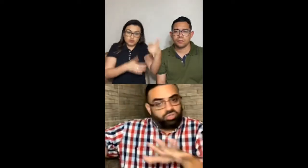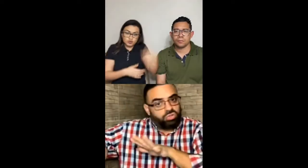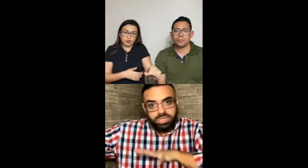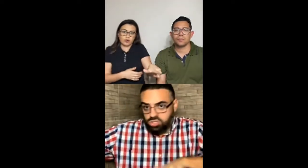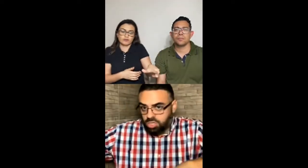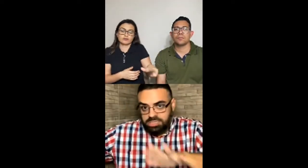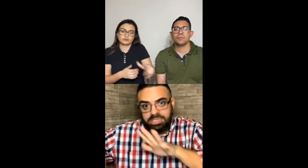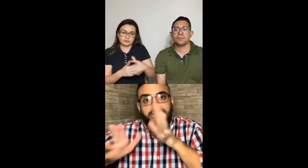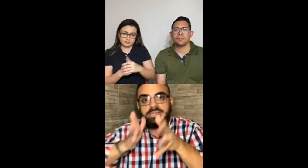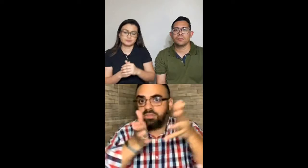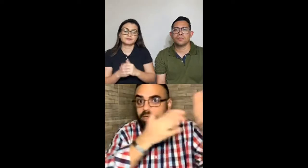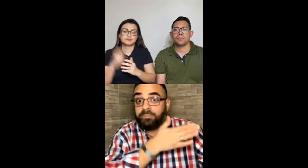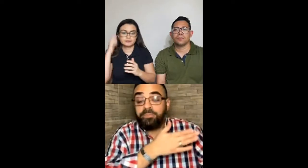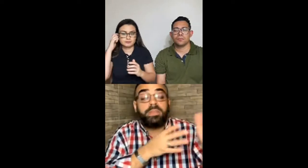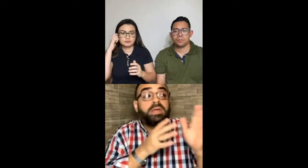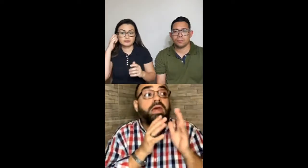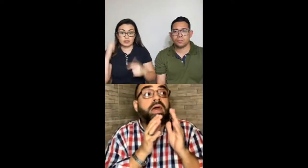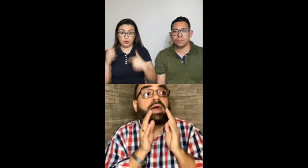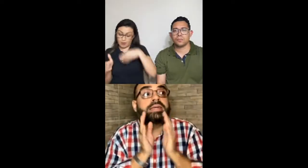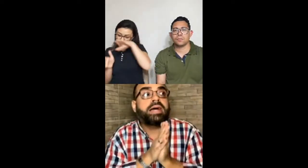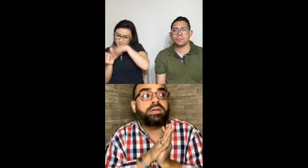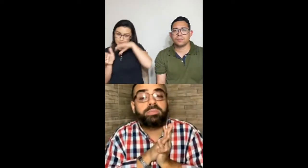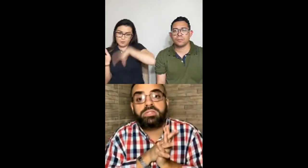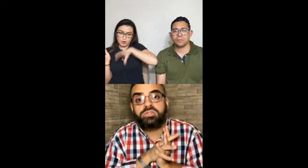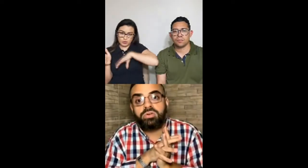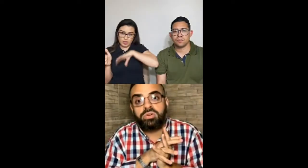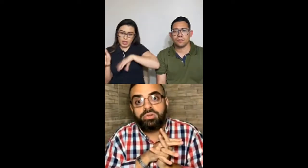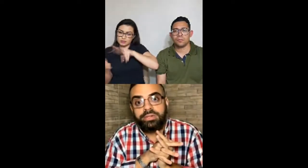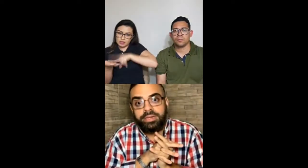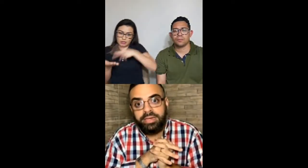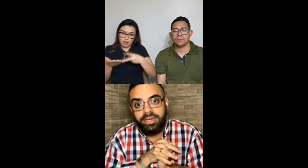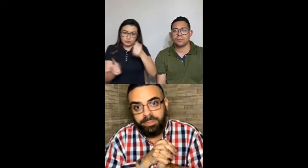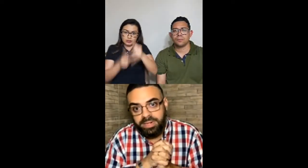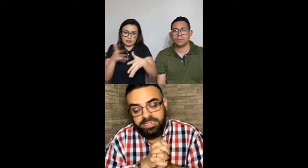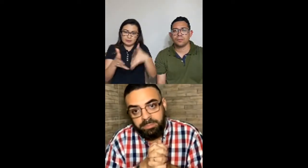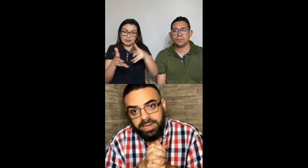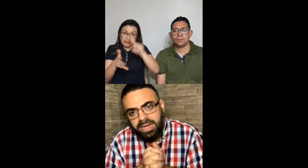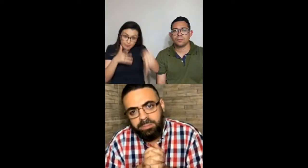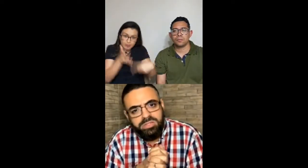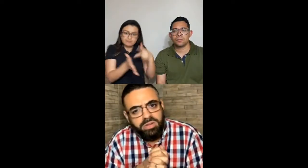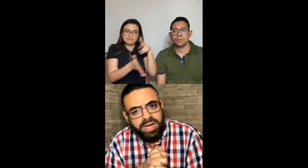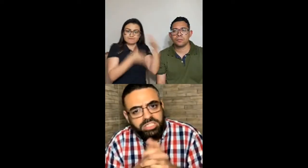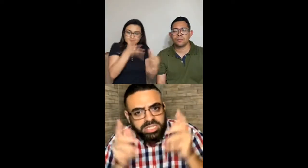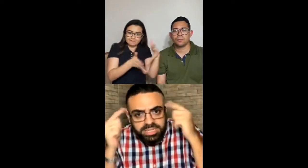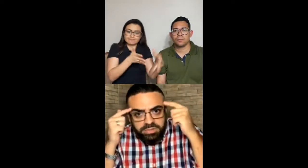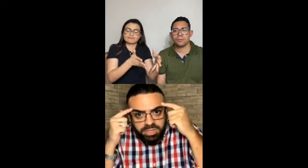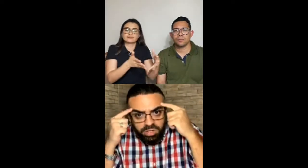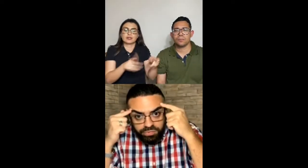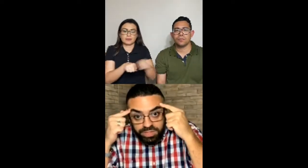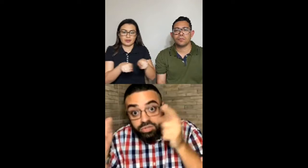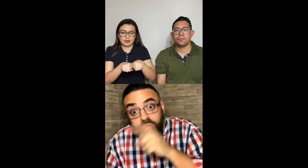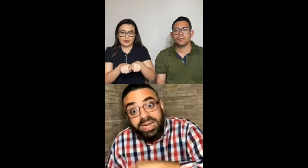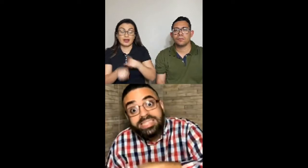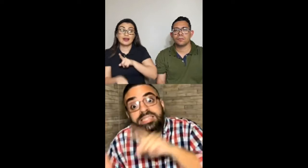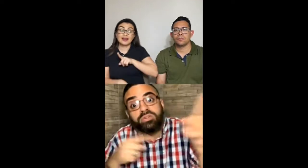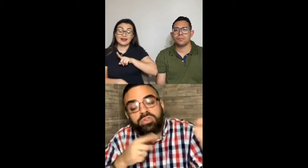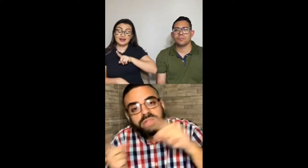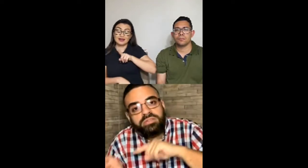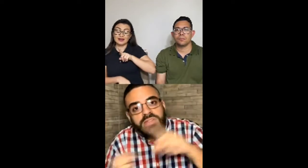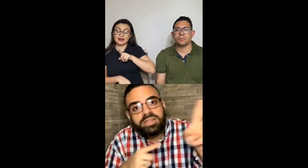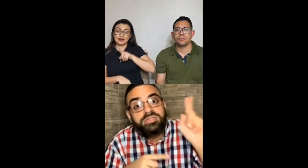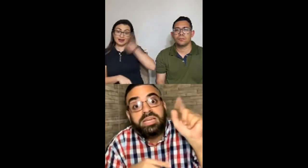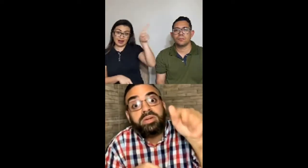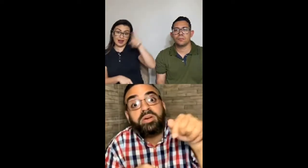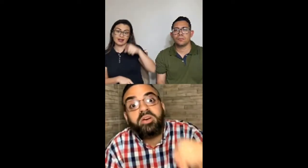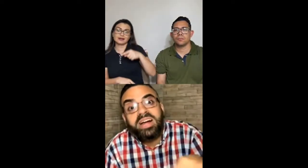sinais. E daí a gente trabalha, já acabou. O português começou, é só sinais e vai. E aí começou